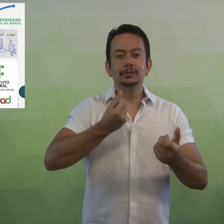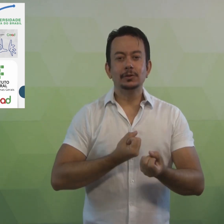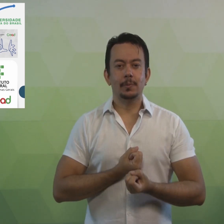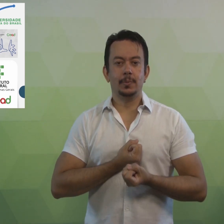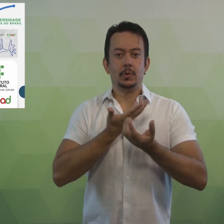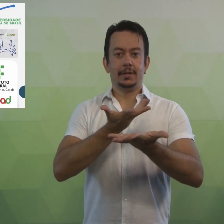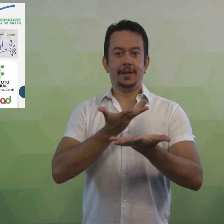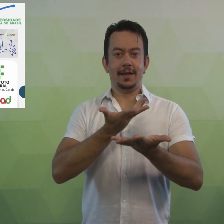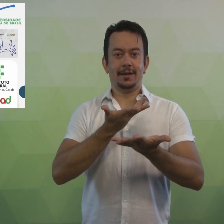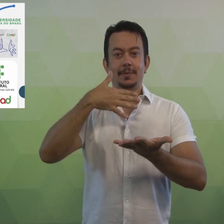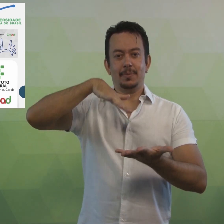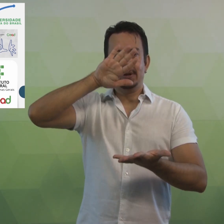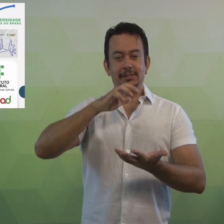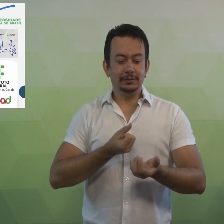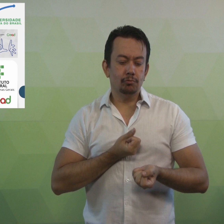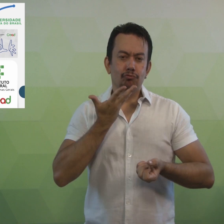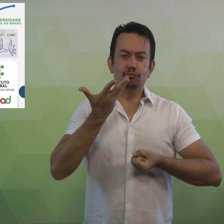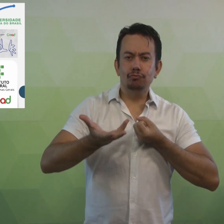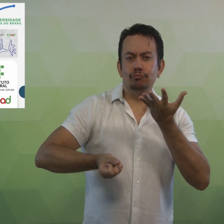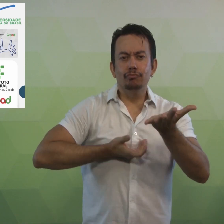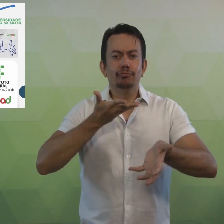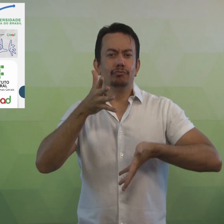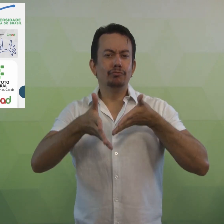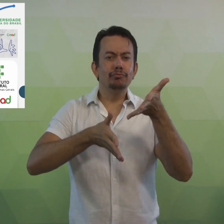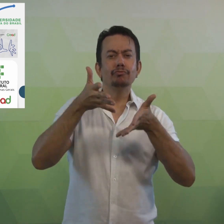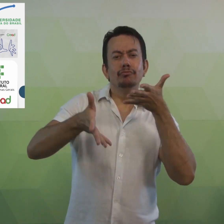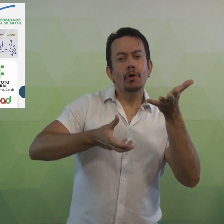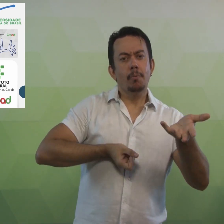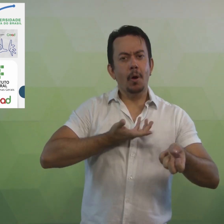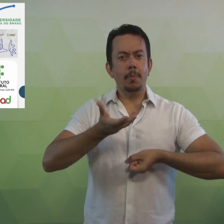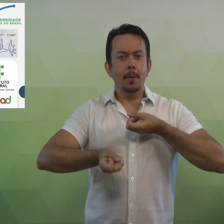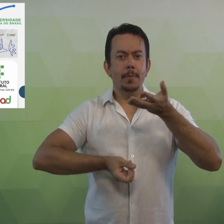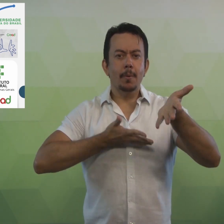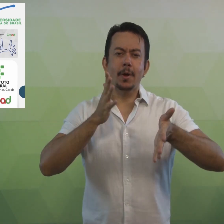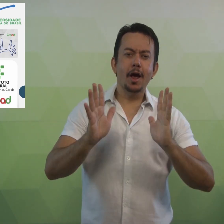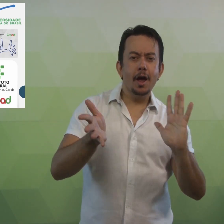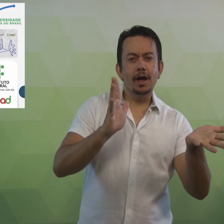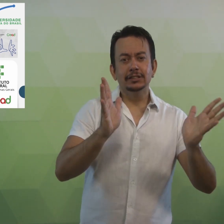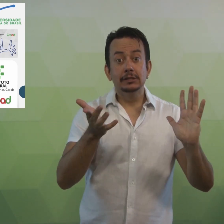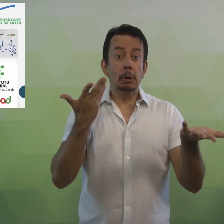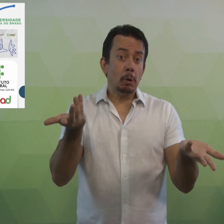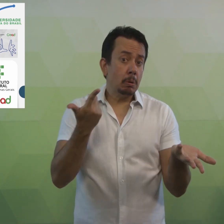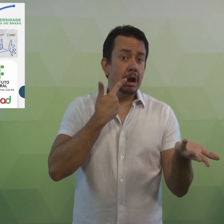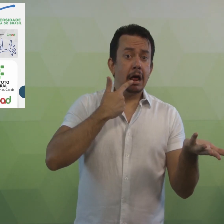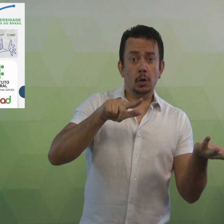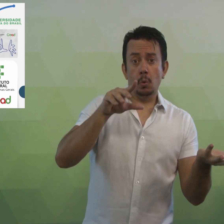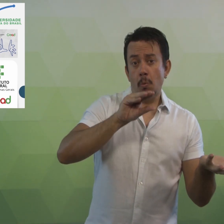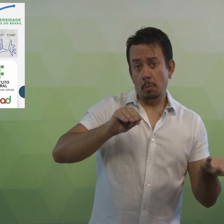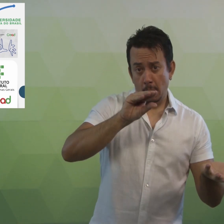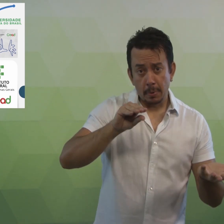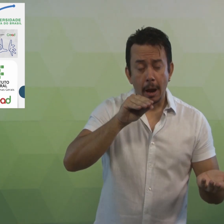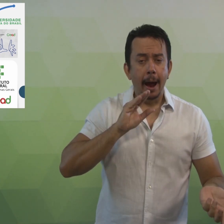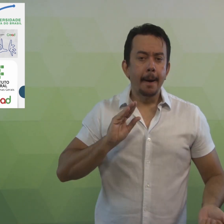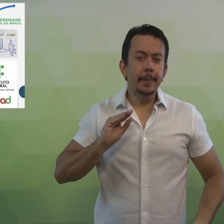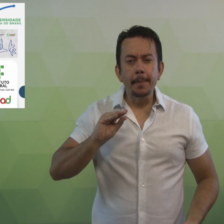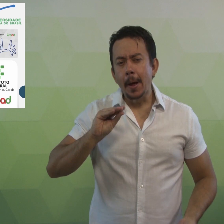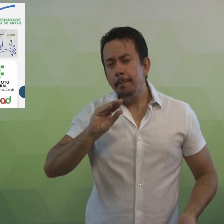da expressão, como que você transmite o que você está pensando, como que você transmite o que você